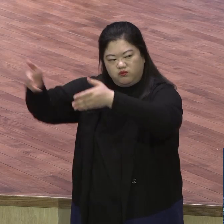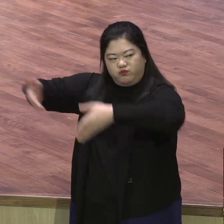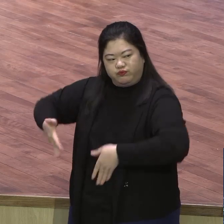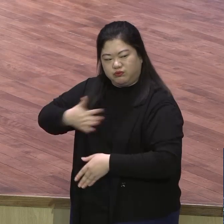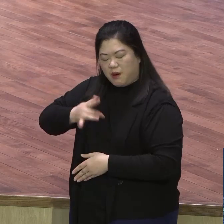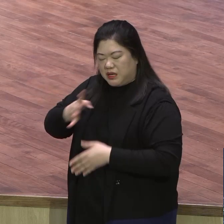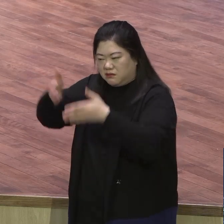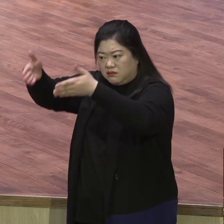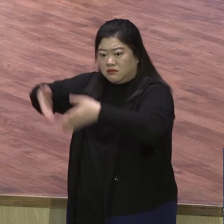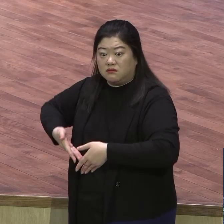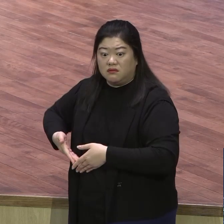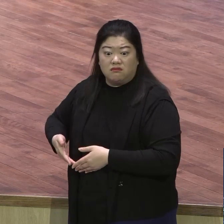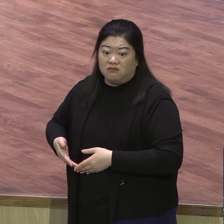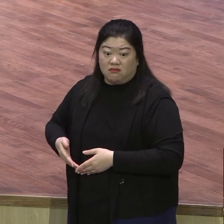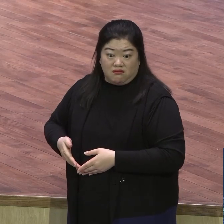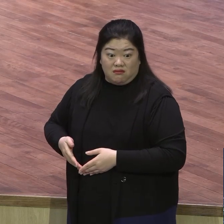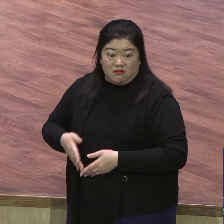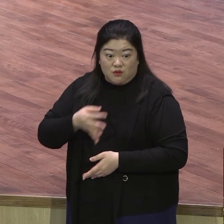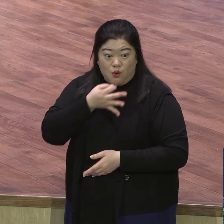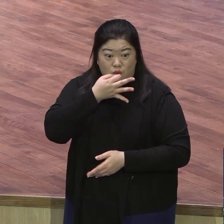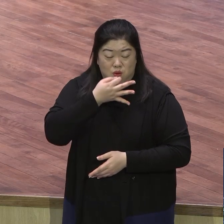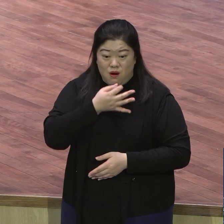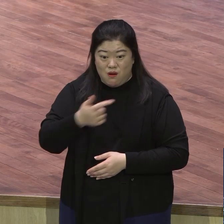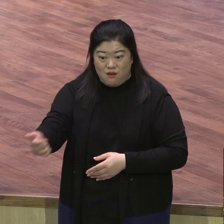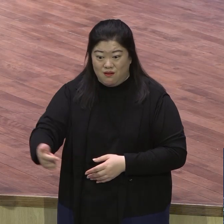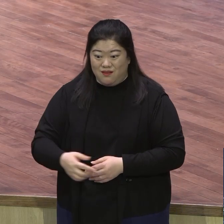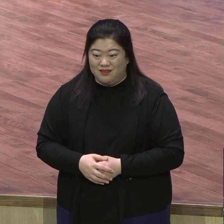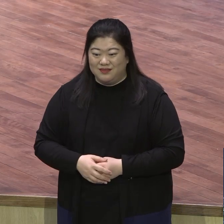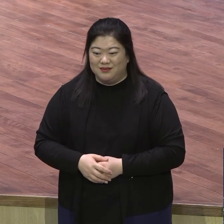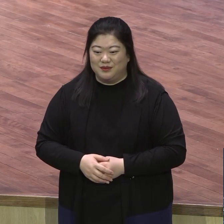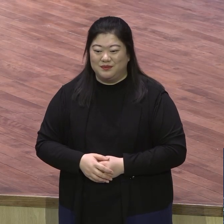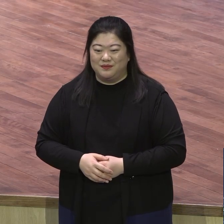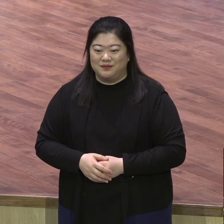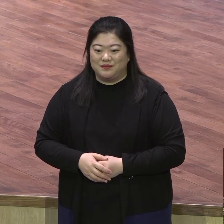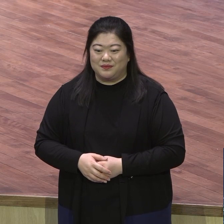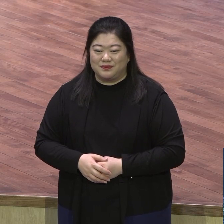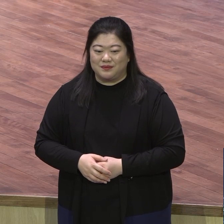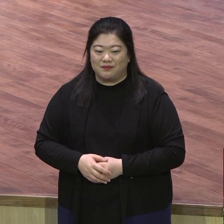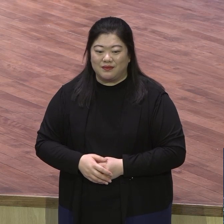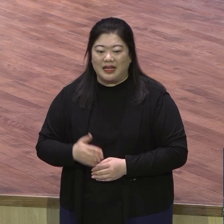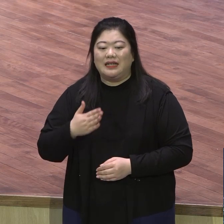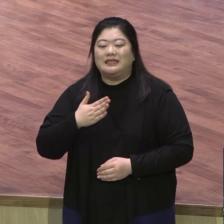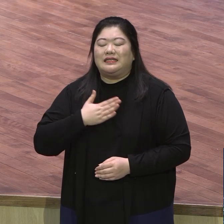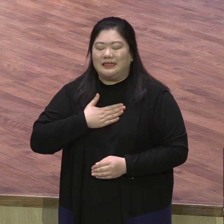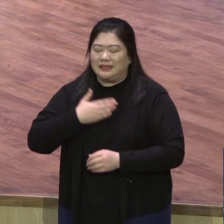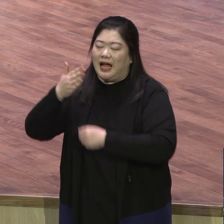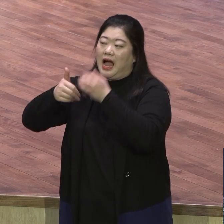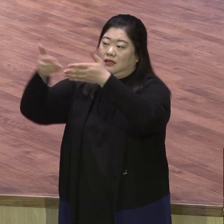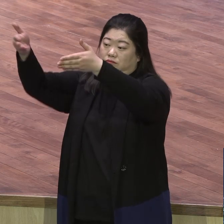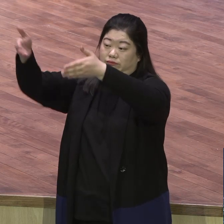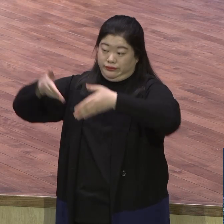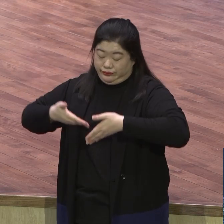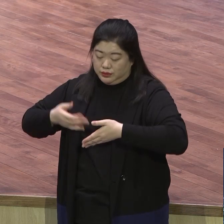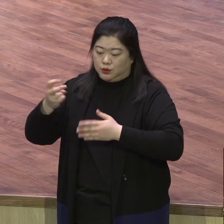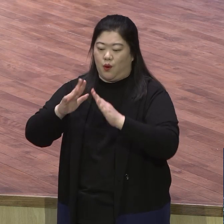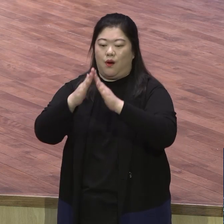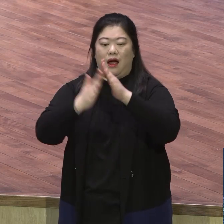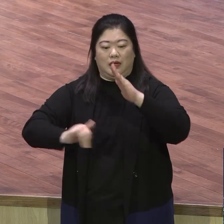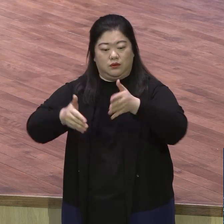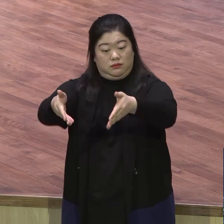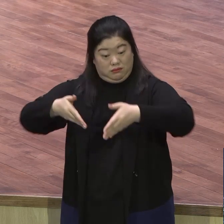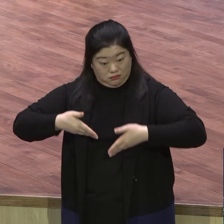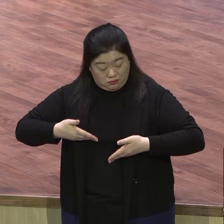이런 화목의 축복이 여러분 가정 성도 간의 관계에 확산되고 뿌리를 내려 모두